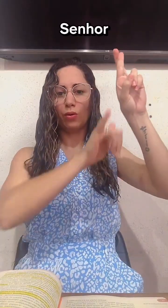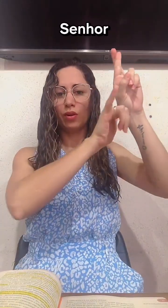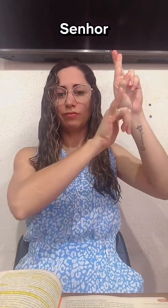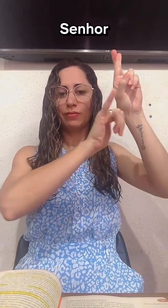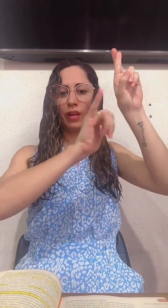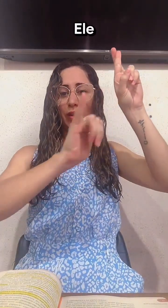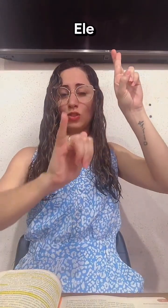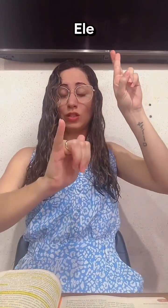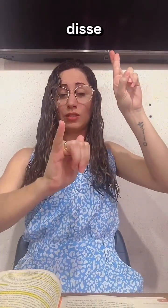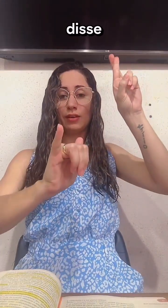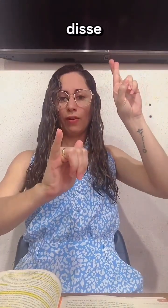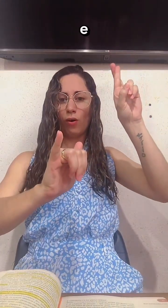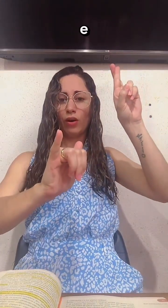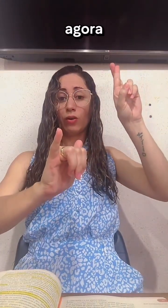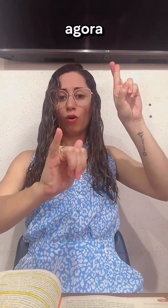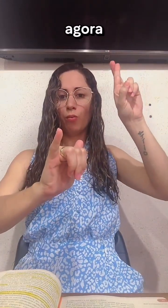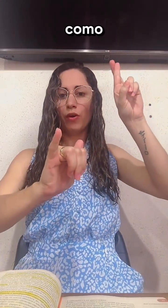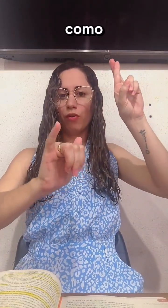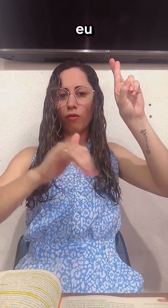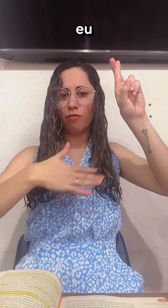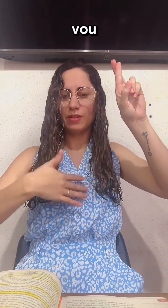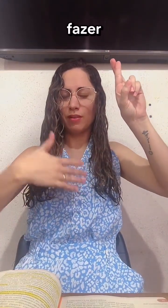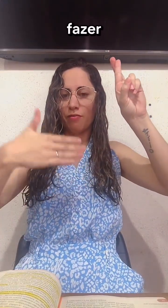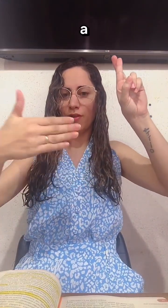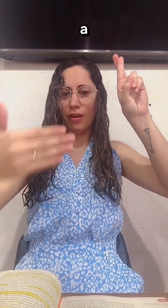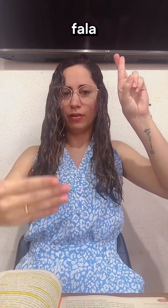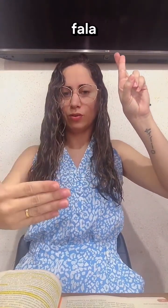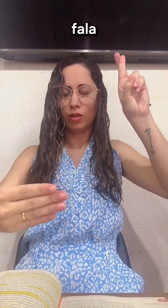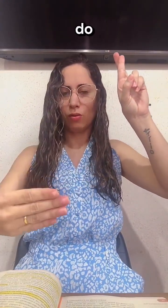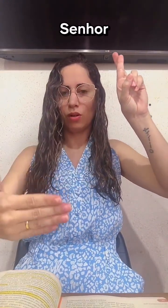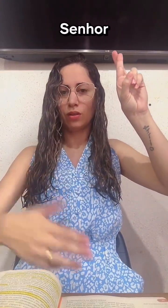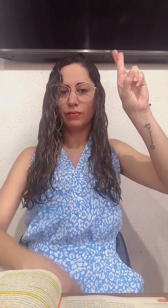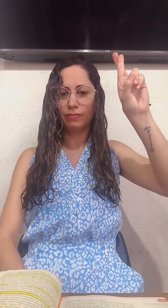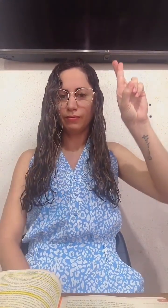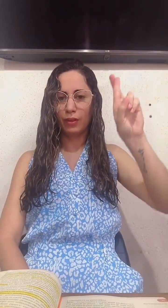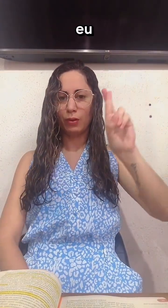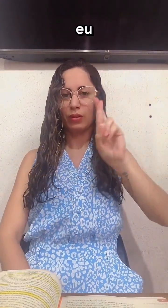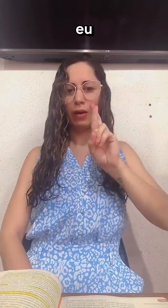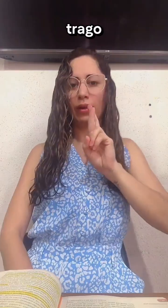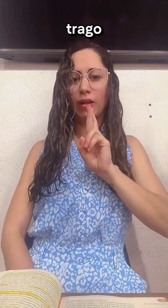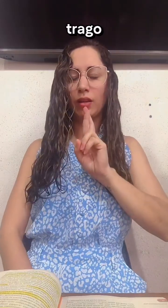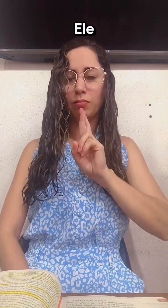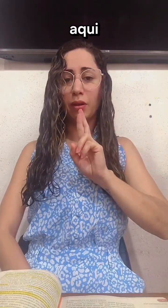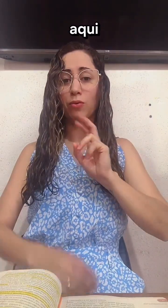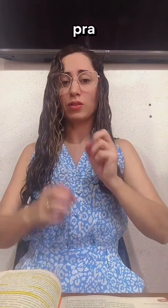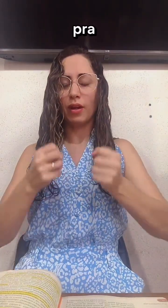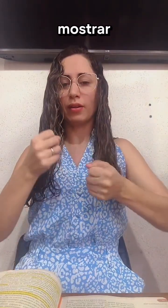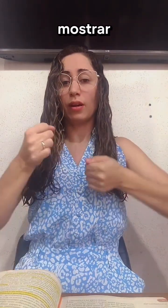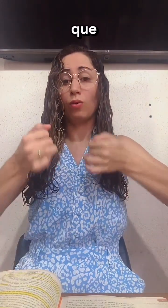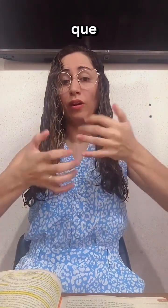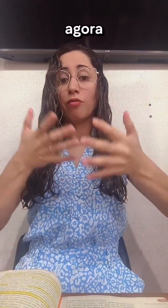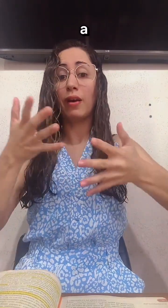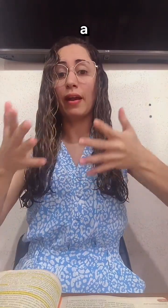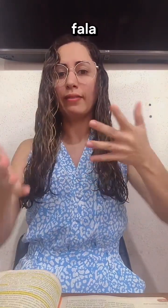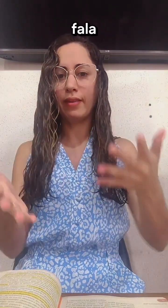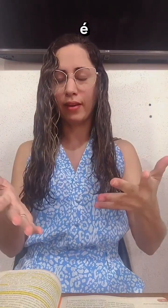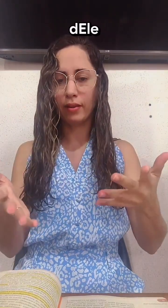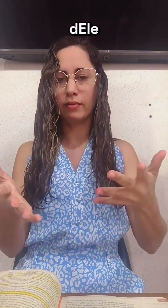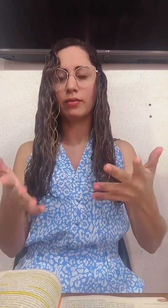Senhor, ele diz. E agora, como eu vou fazer a fala do Senhor... Eu trago ele aqui para mostrar que agora a fala é dele,